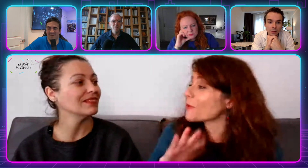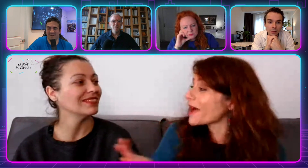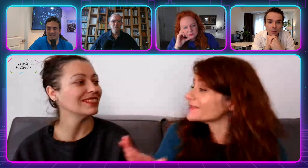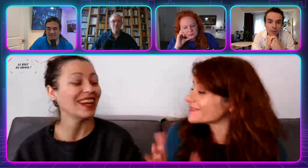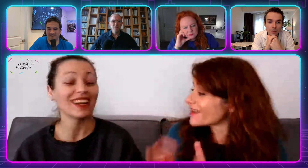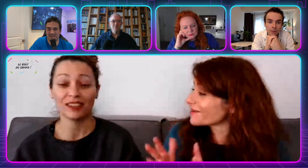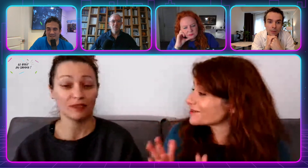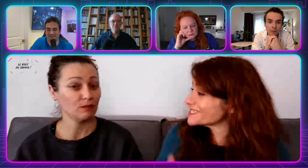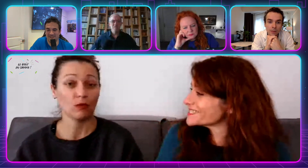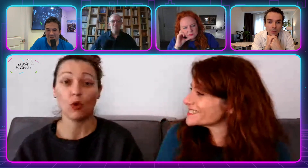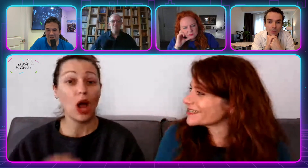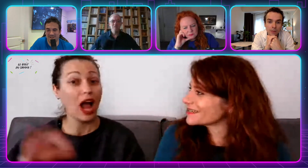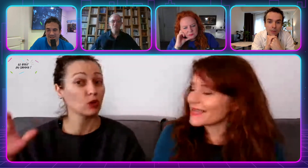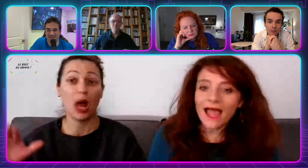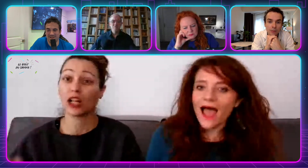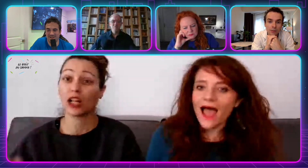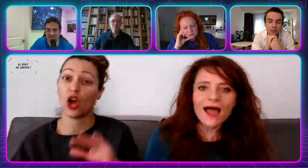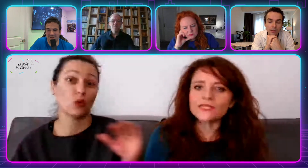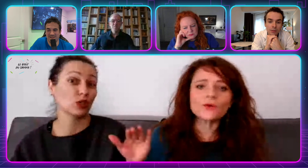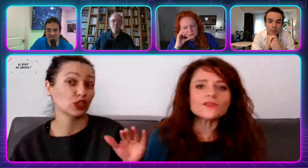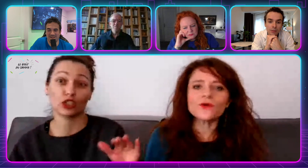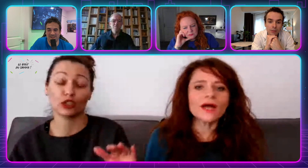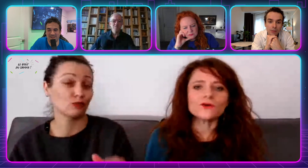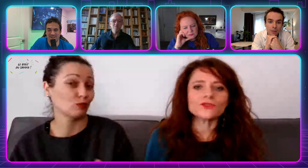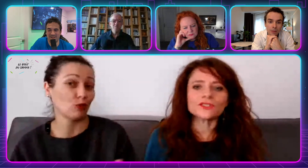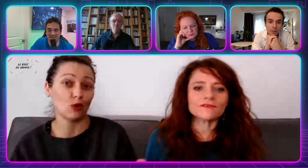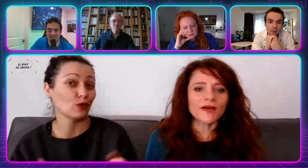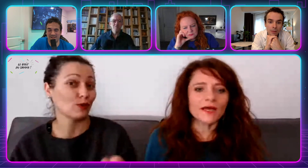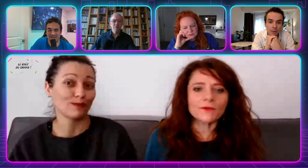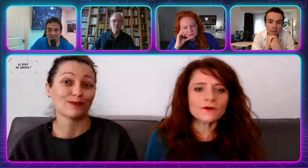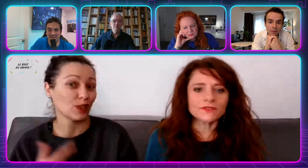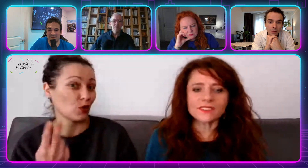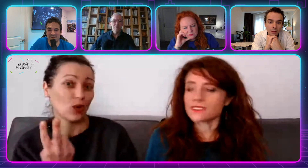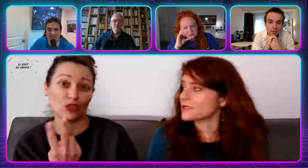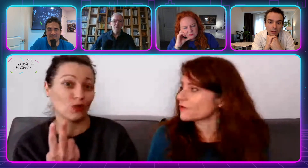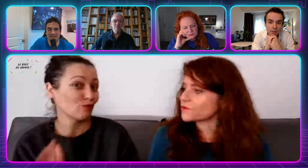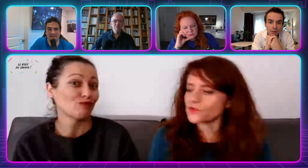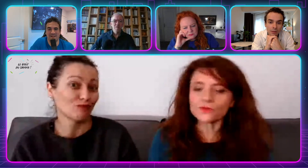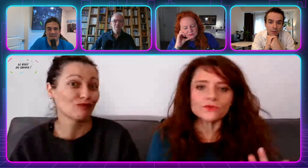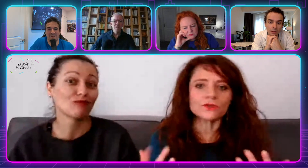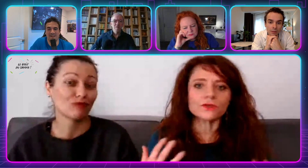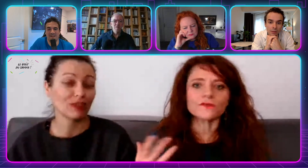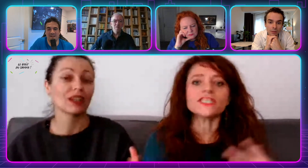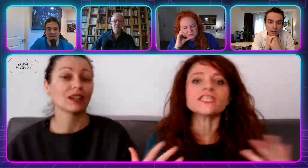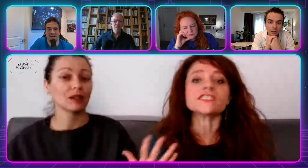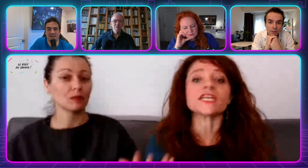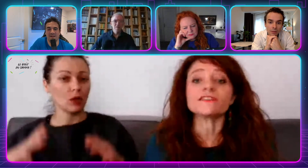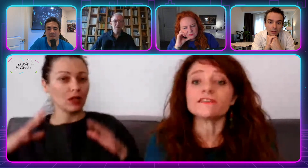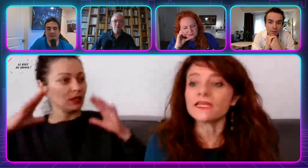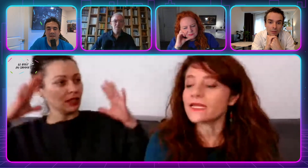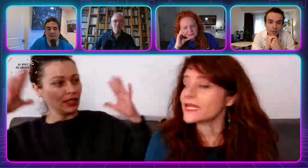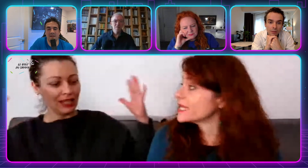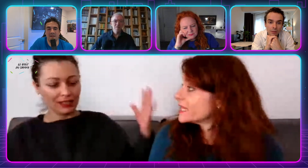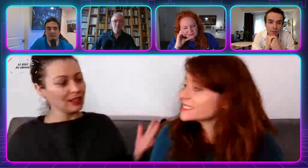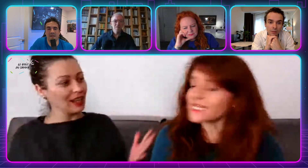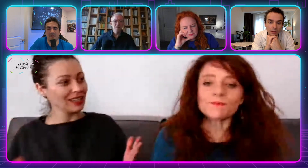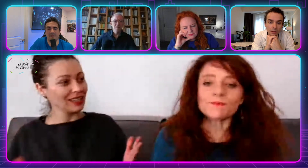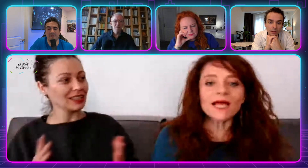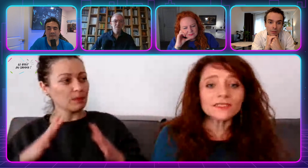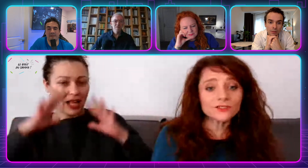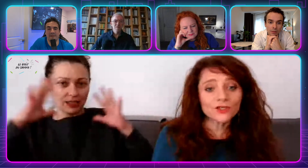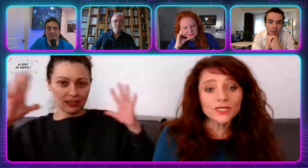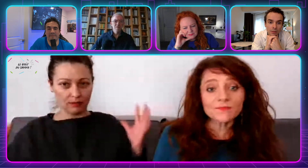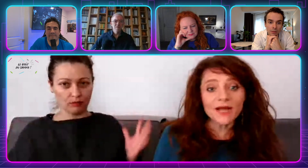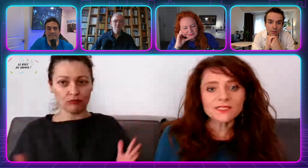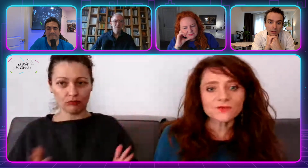Main gauche ou main droite, la langue des signes? À droite ou à gauche? Vraiment, c'est en fonction de votre dextérité. Et ça